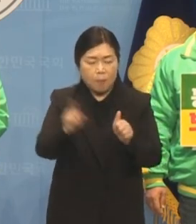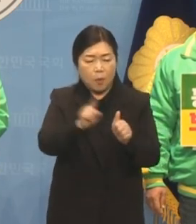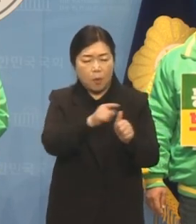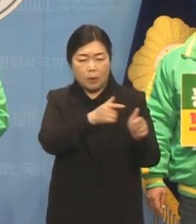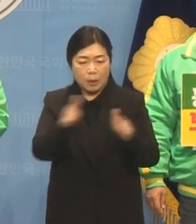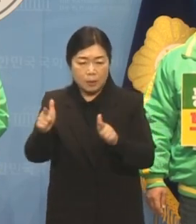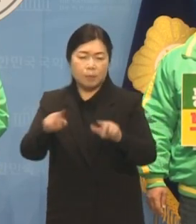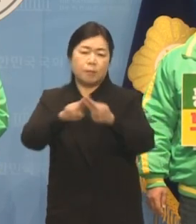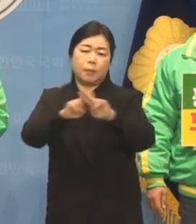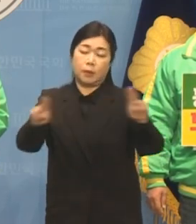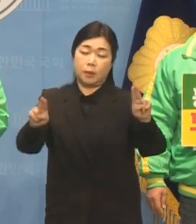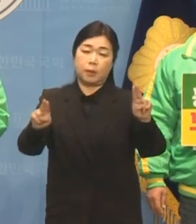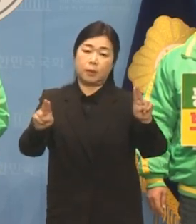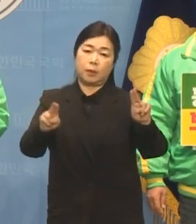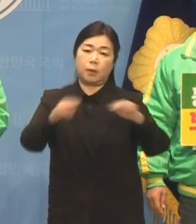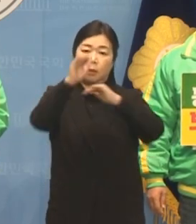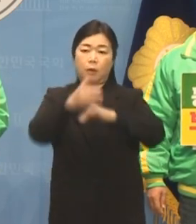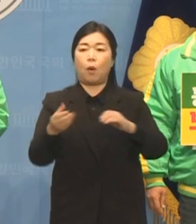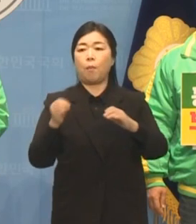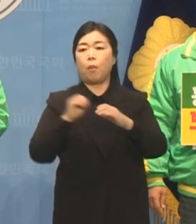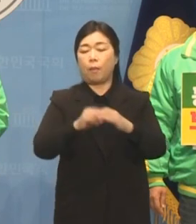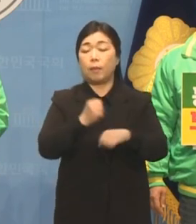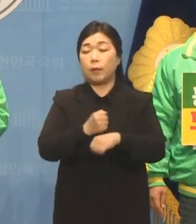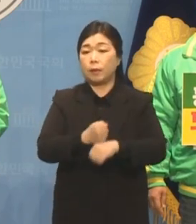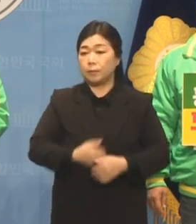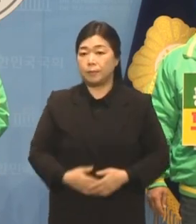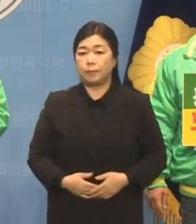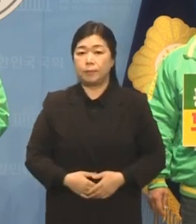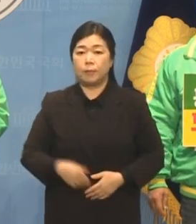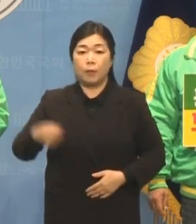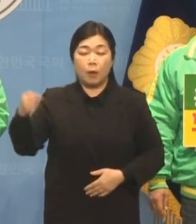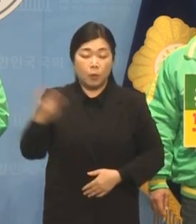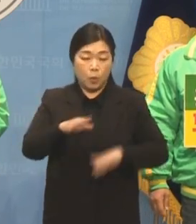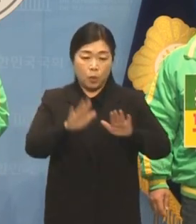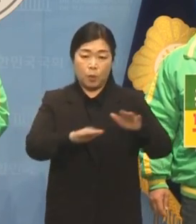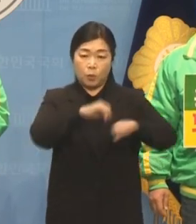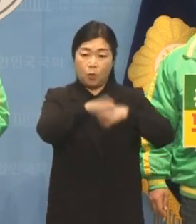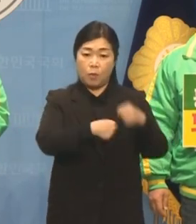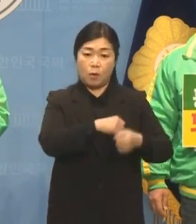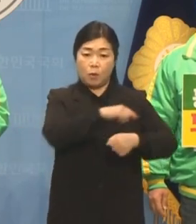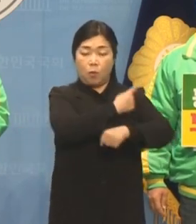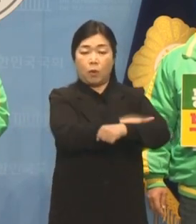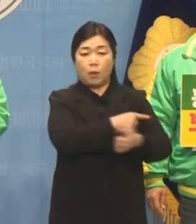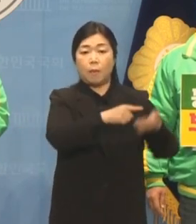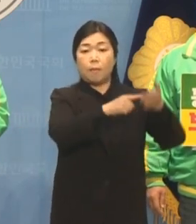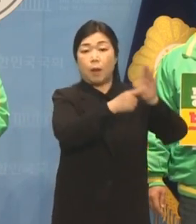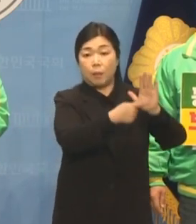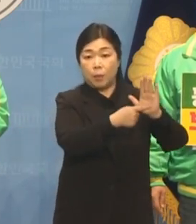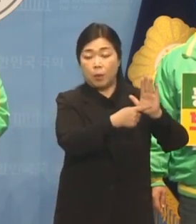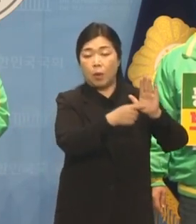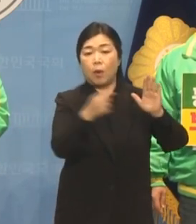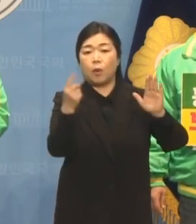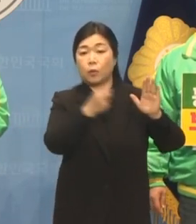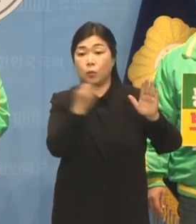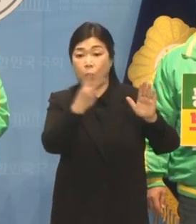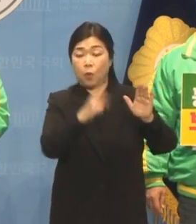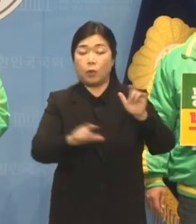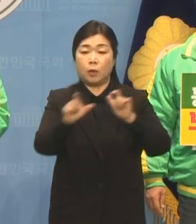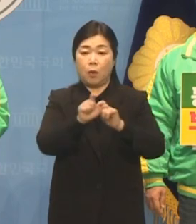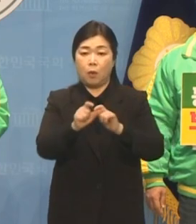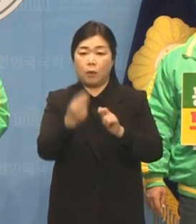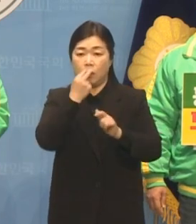등을 담아낼 것입니다. 또한 녹색정의당은 이번 동물권 발표에 더해 조만간 생태와 환경에